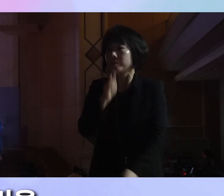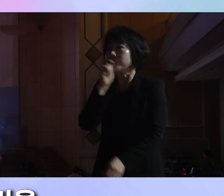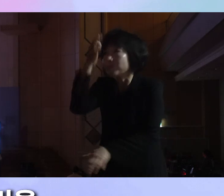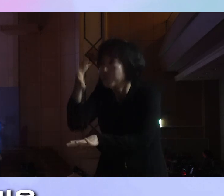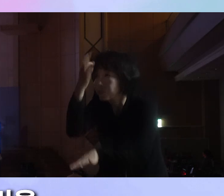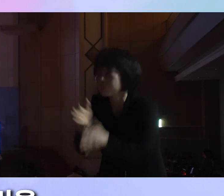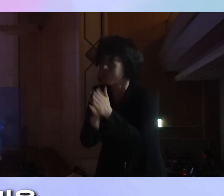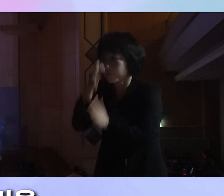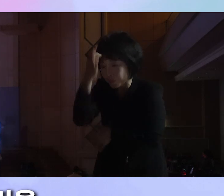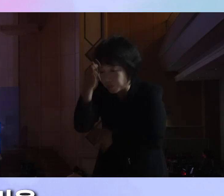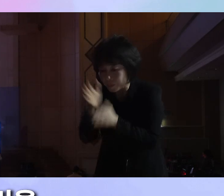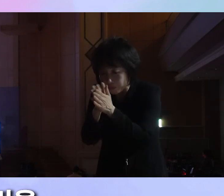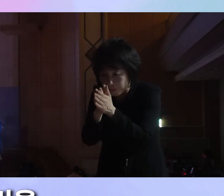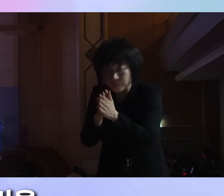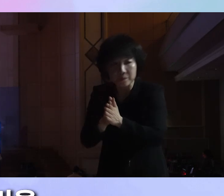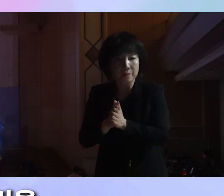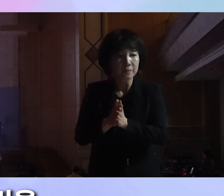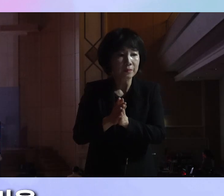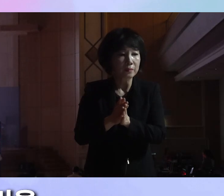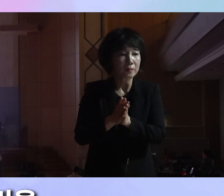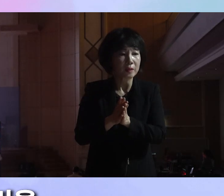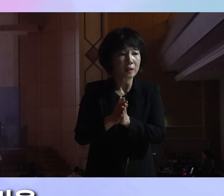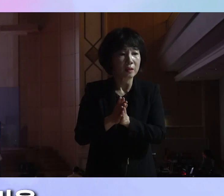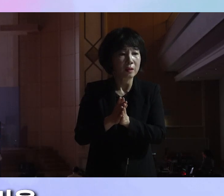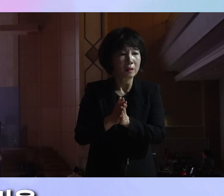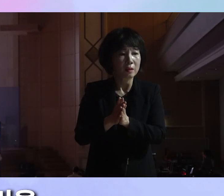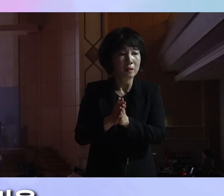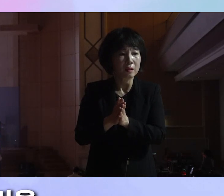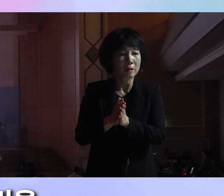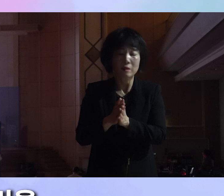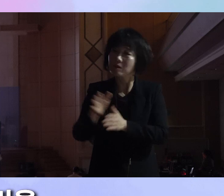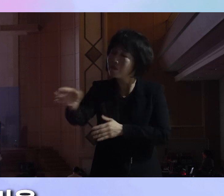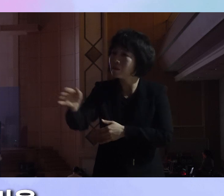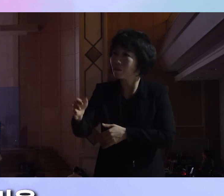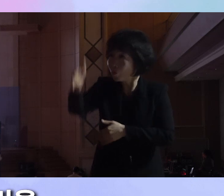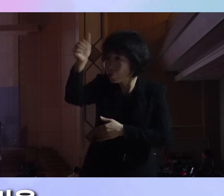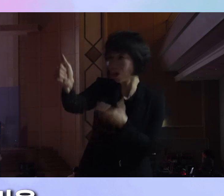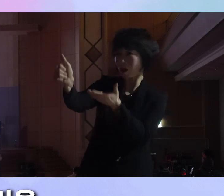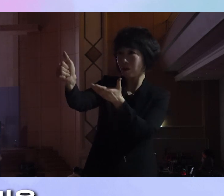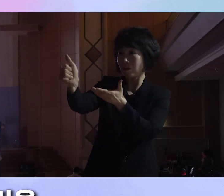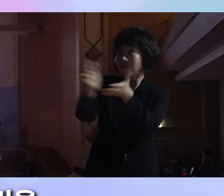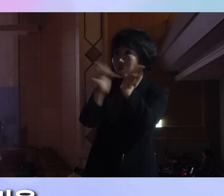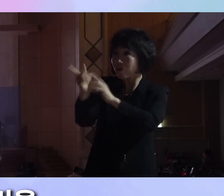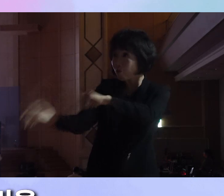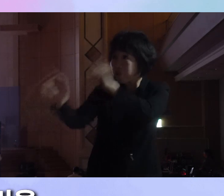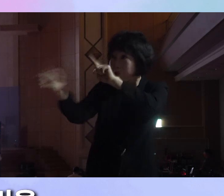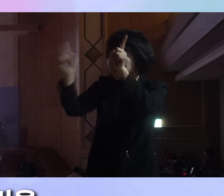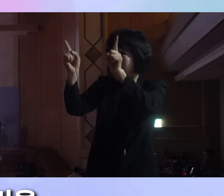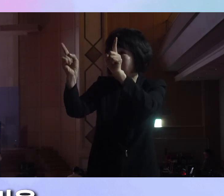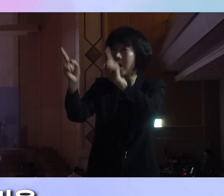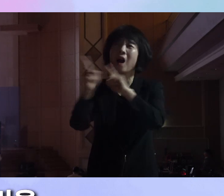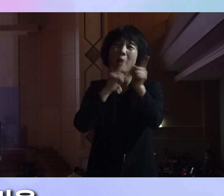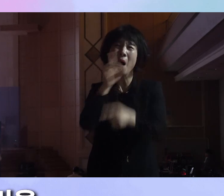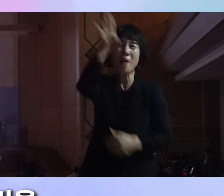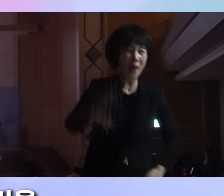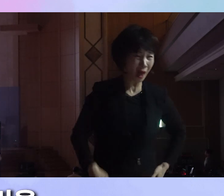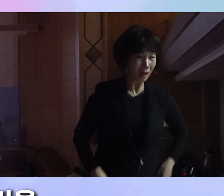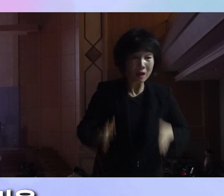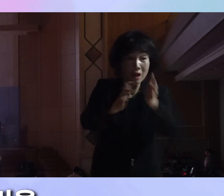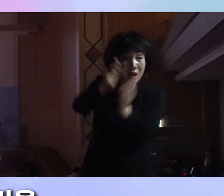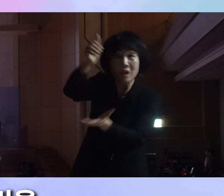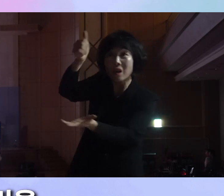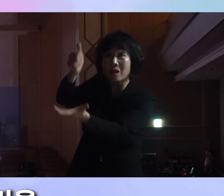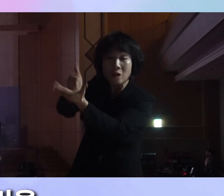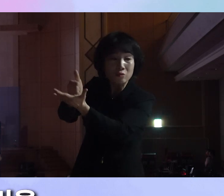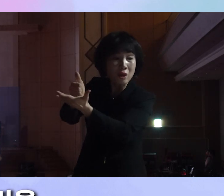죄송합니다. 아니, 호민관님, 너무 많이 예민해지신 것 같습니다. 부활이라뇨? 이건 예수의 제자들이